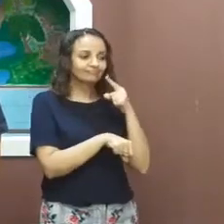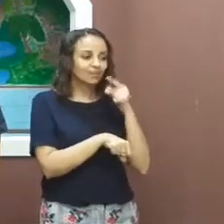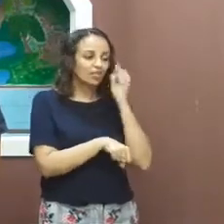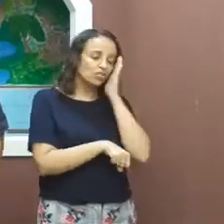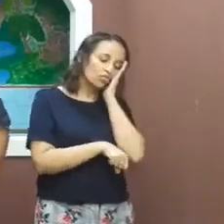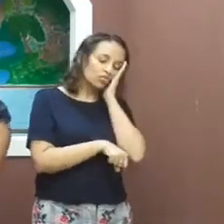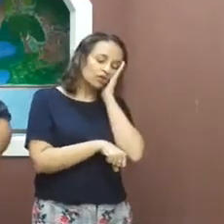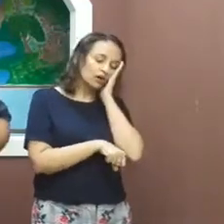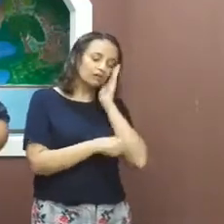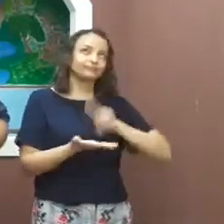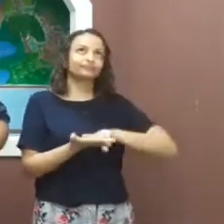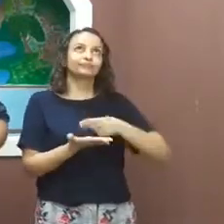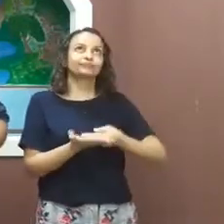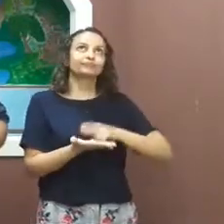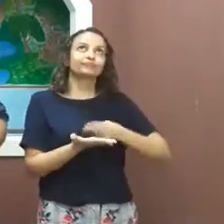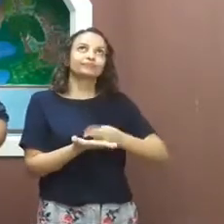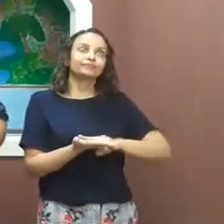Fica acumulando pensamento,